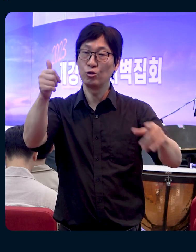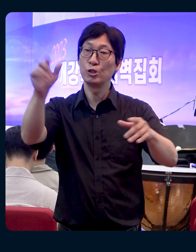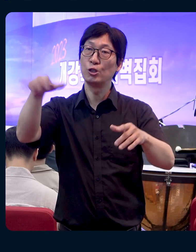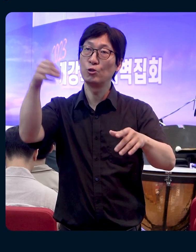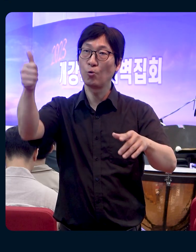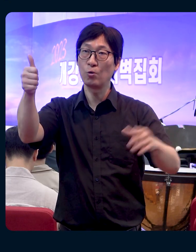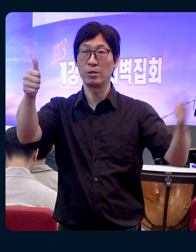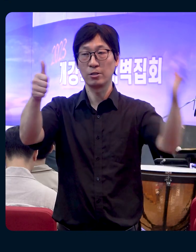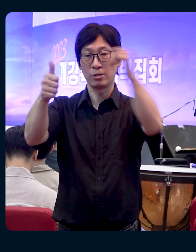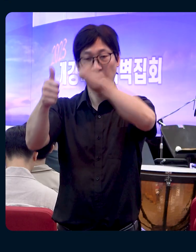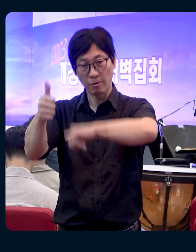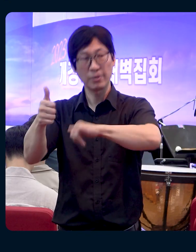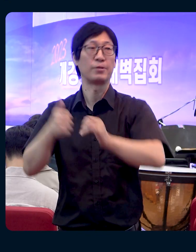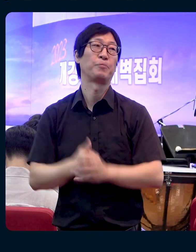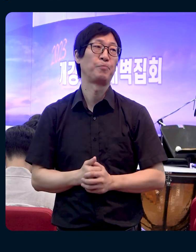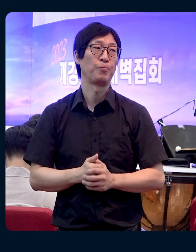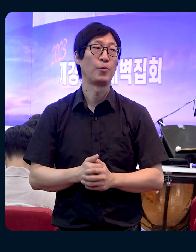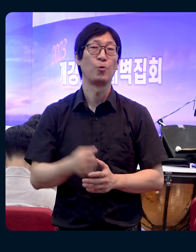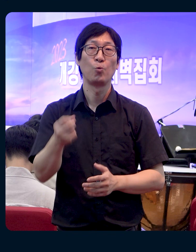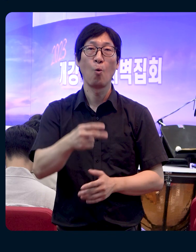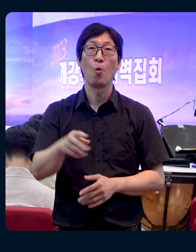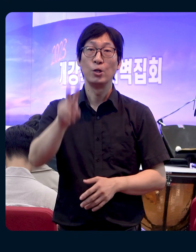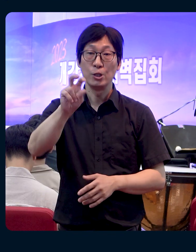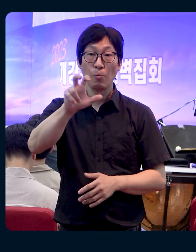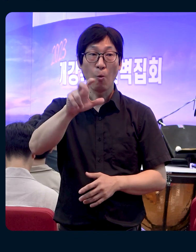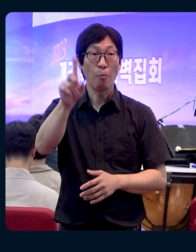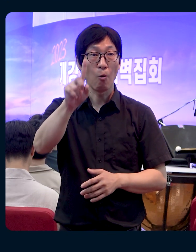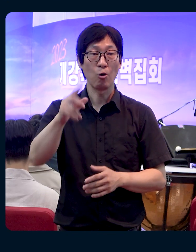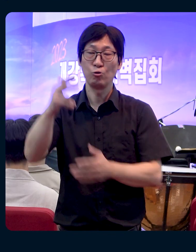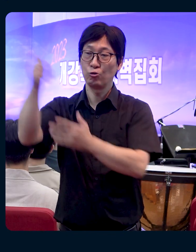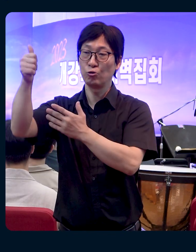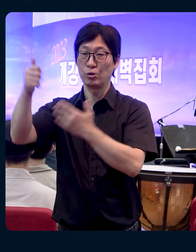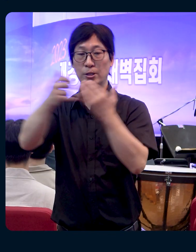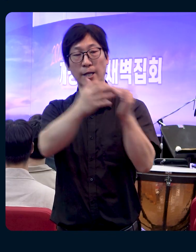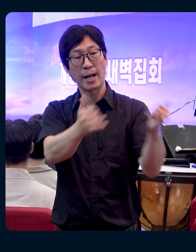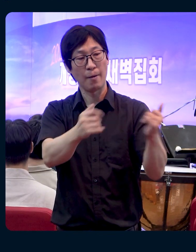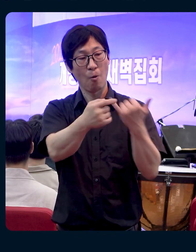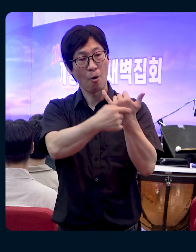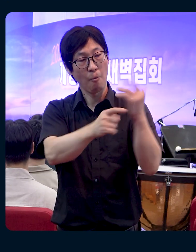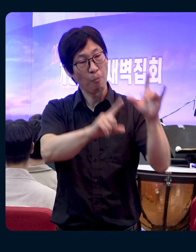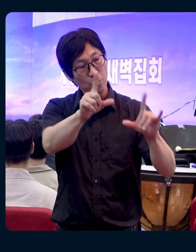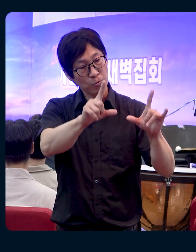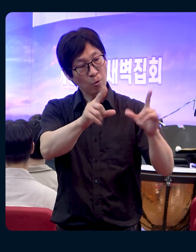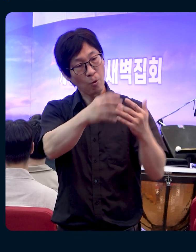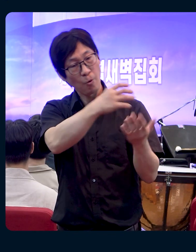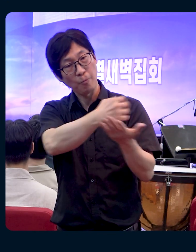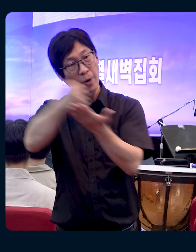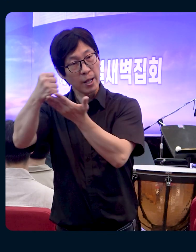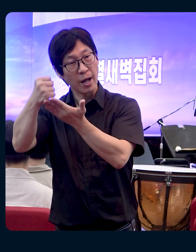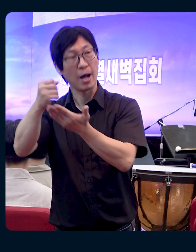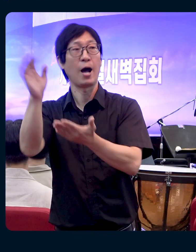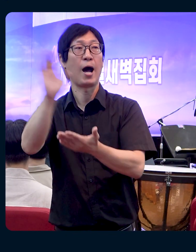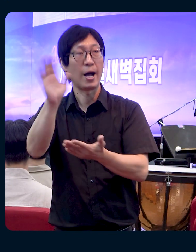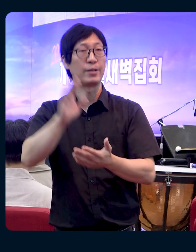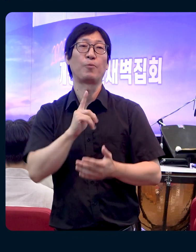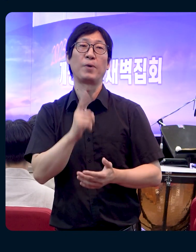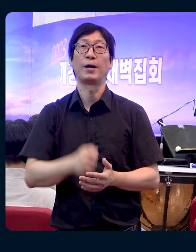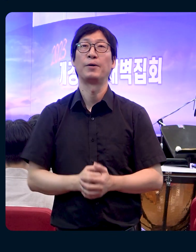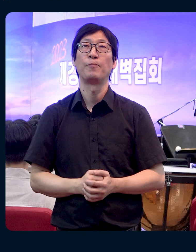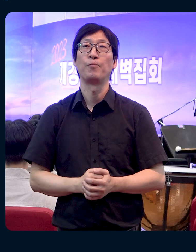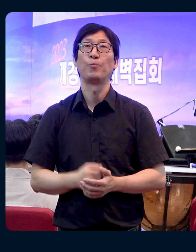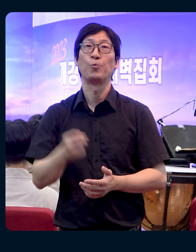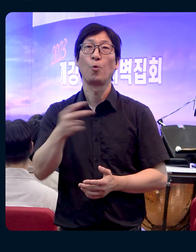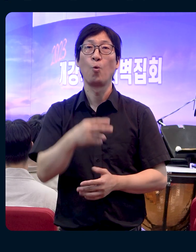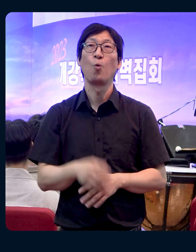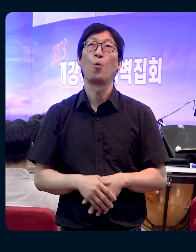그랬어요. 그 다음에 25절 보니까 주는 사람을 외모로 취하심이 없느니라 그랬어요.